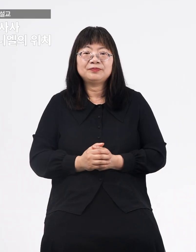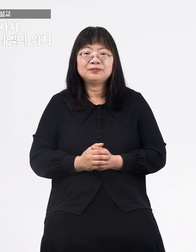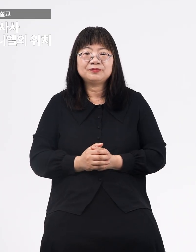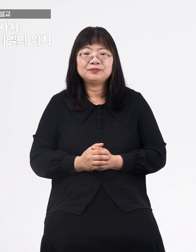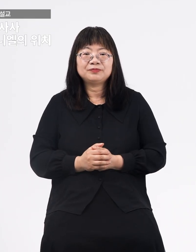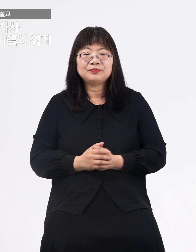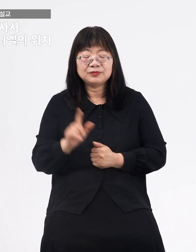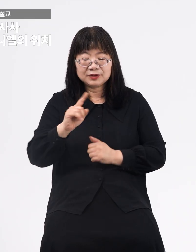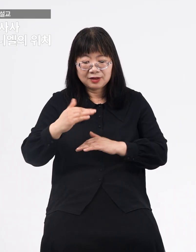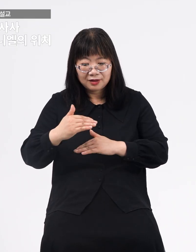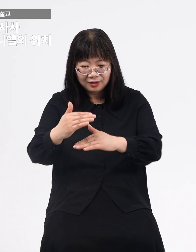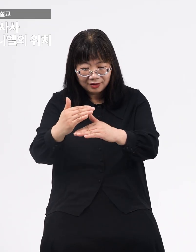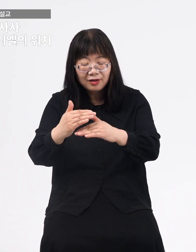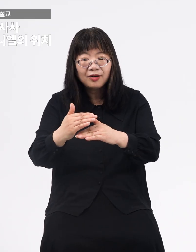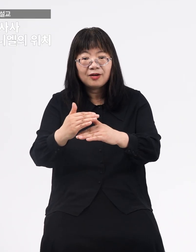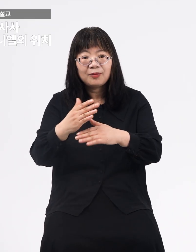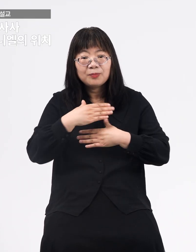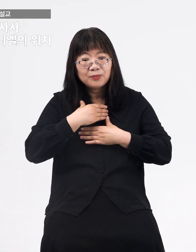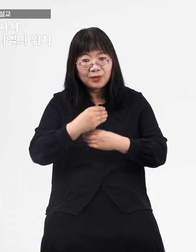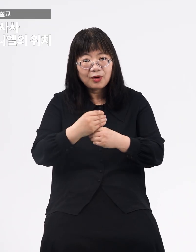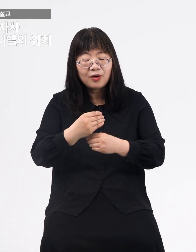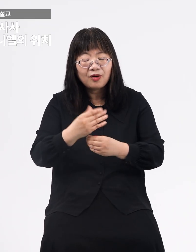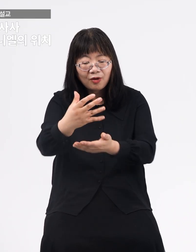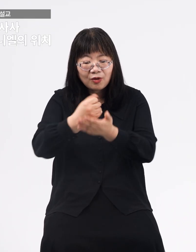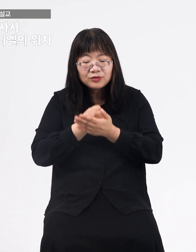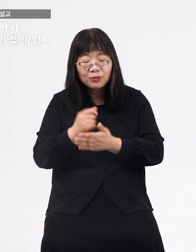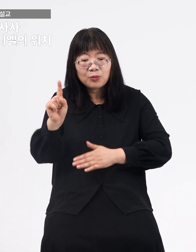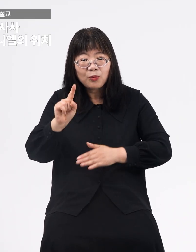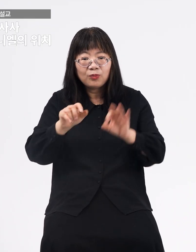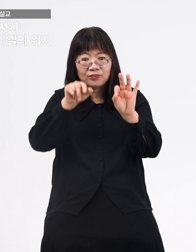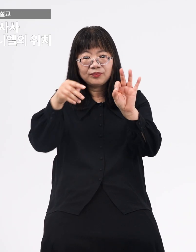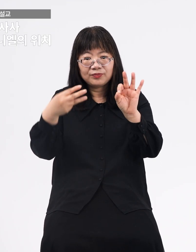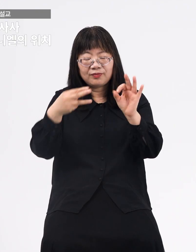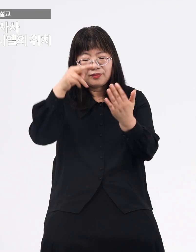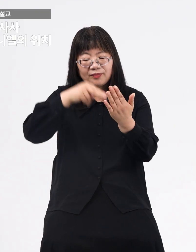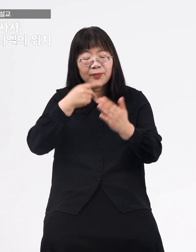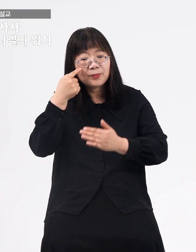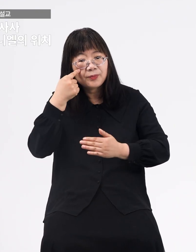어떤 과정을 통해서 평안했을까요? 10절을 한번 볼까요?